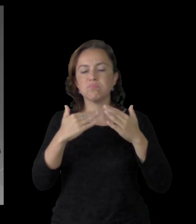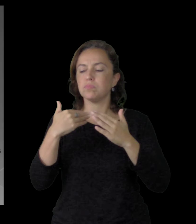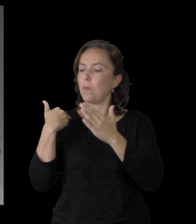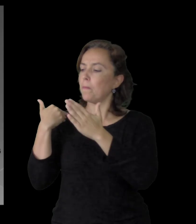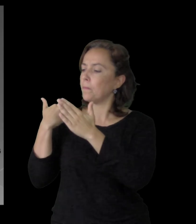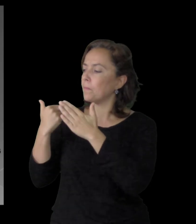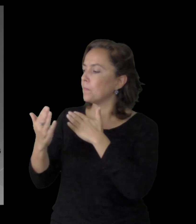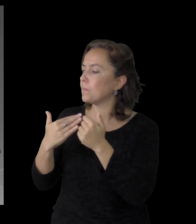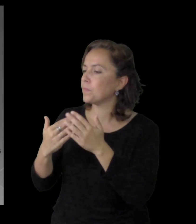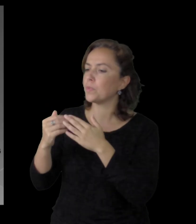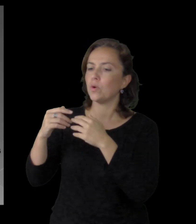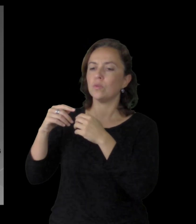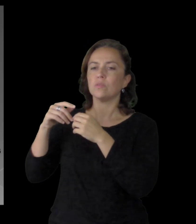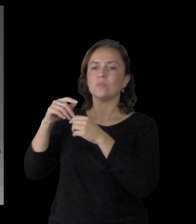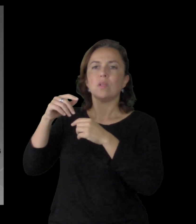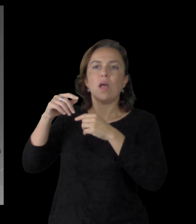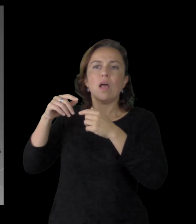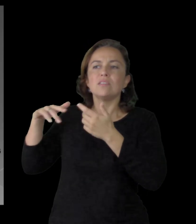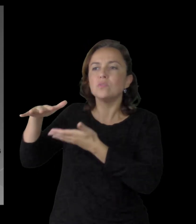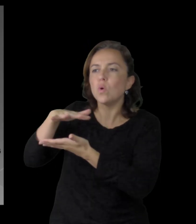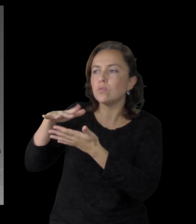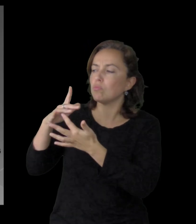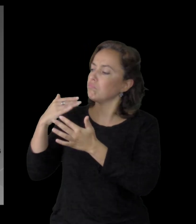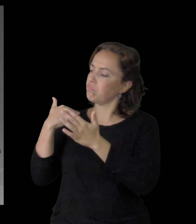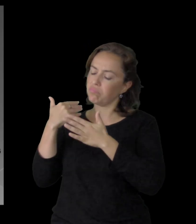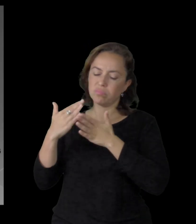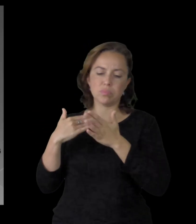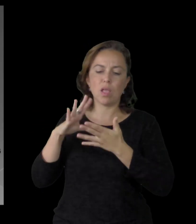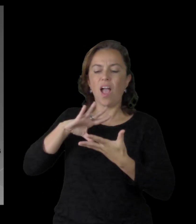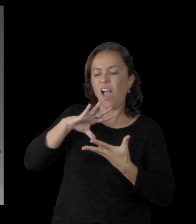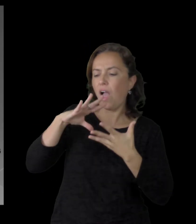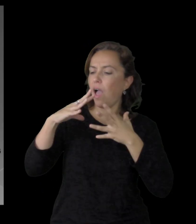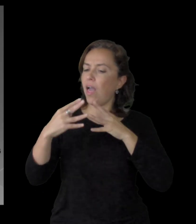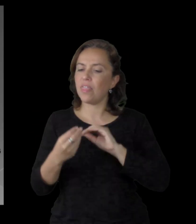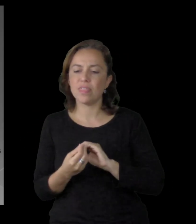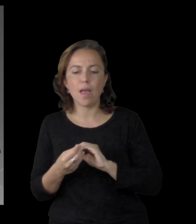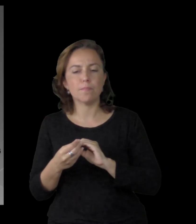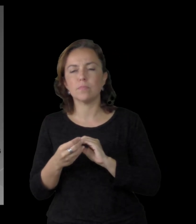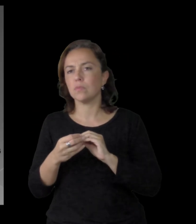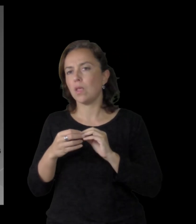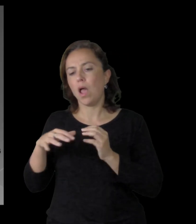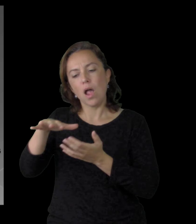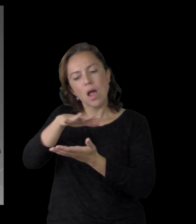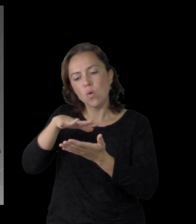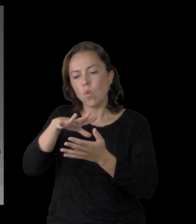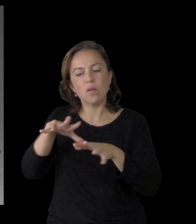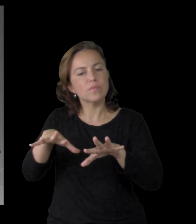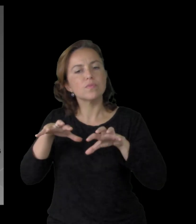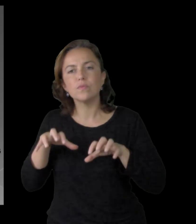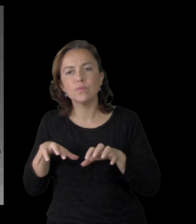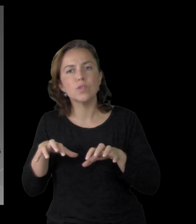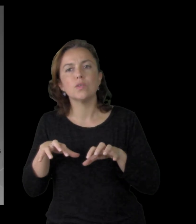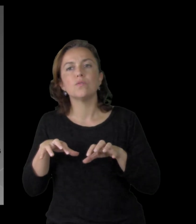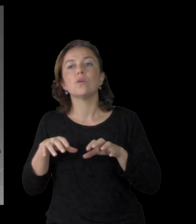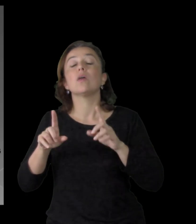prejuicios para readaptarse y también adaptarse a su medio luego de su conversión religiosa